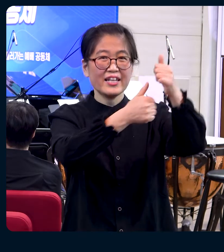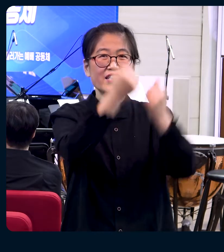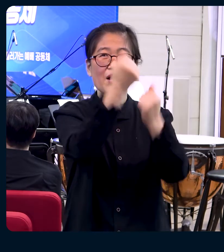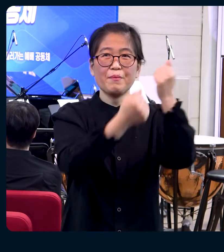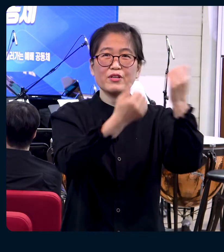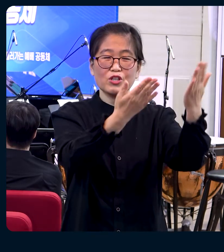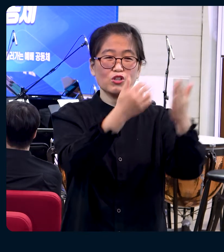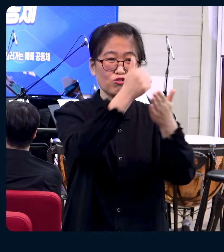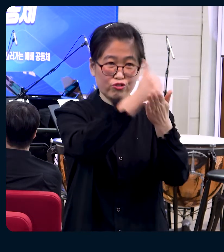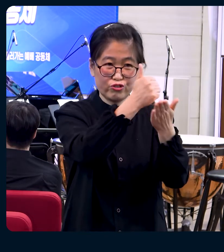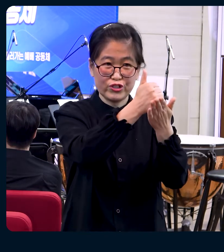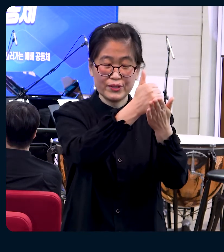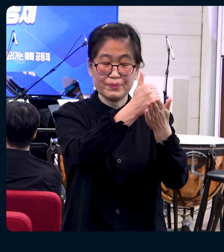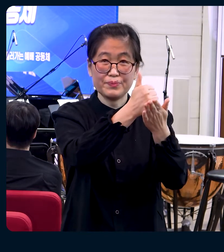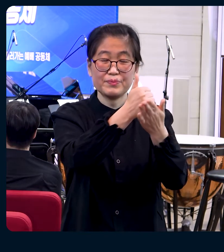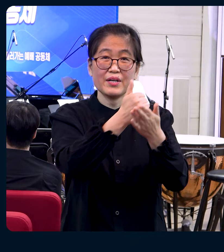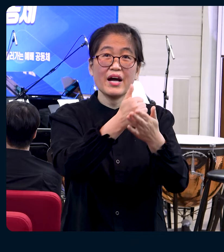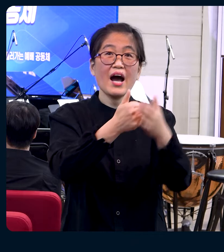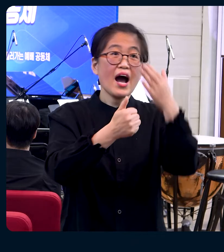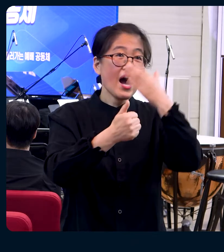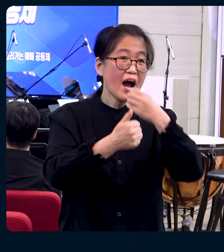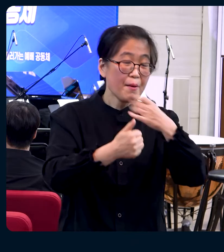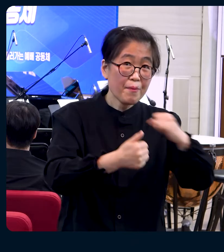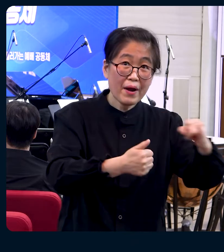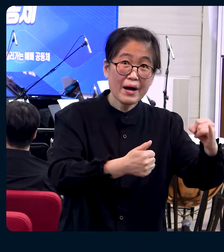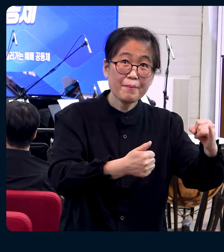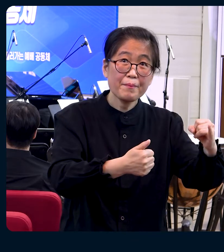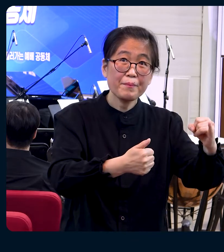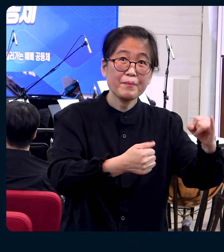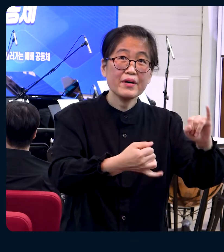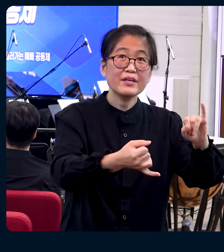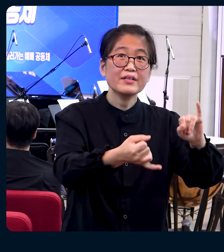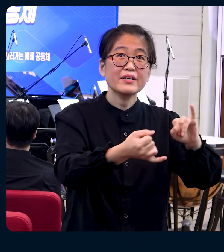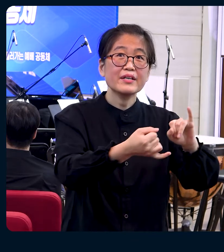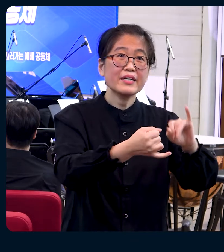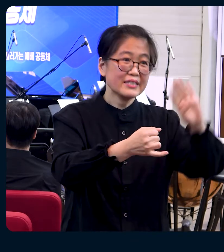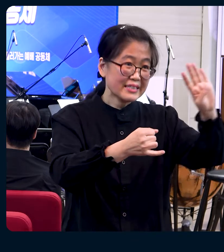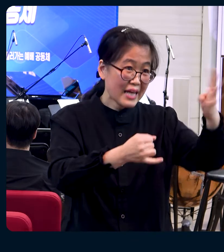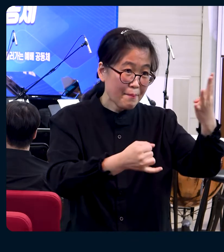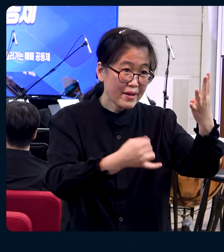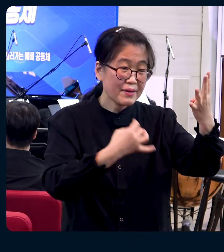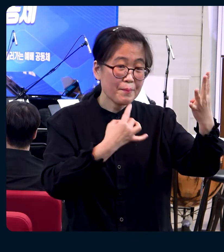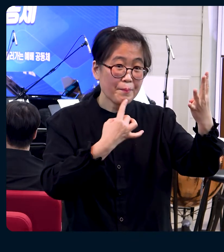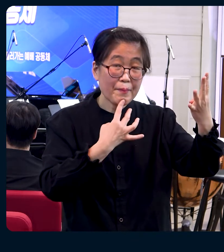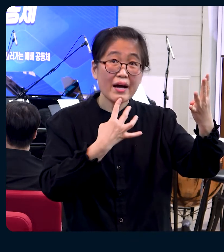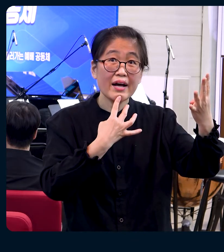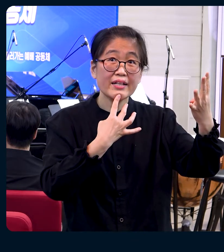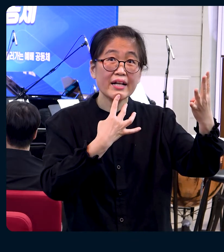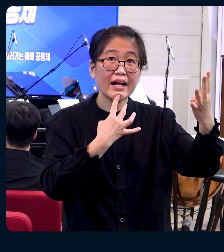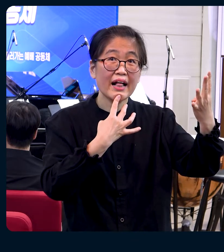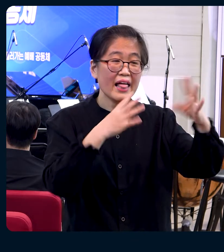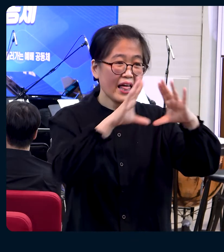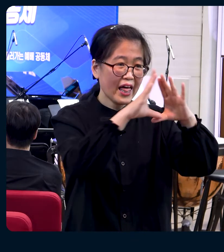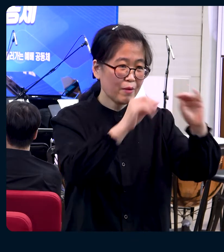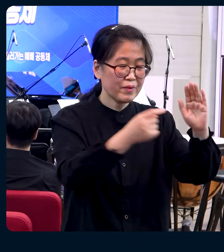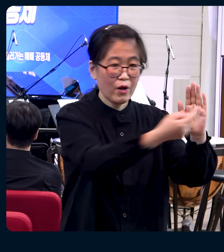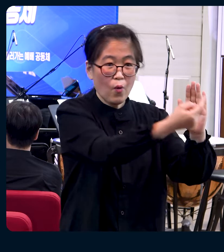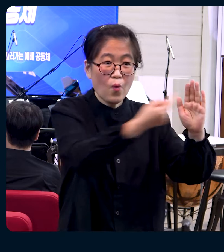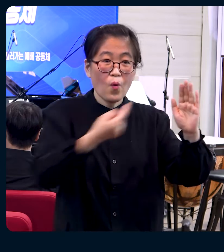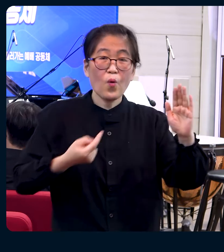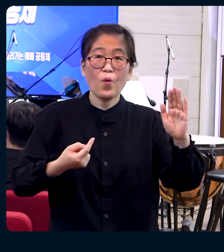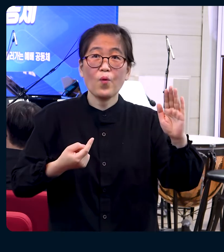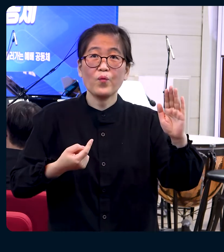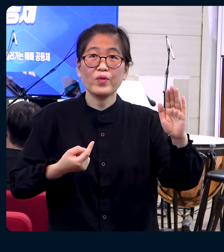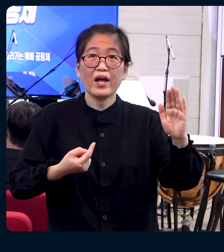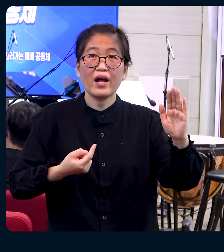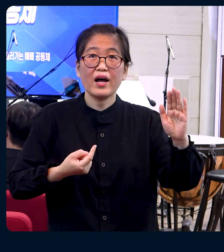낳습니다. 주님은 아브라함에게 하셨던 400년 만에 이 땅에서